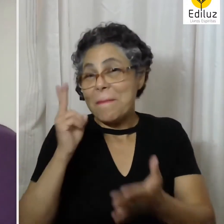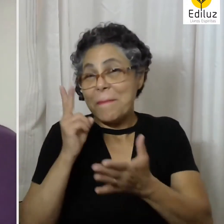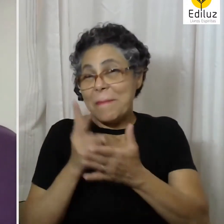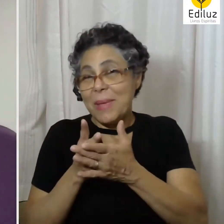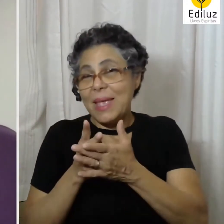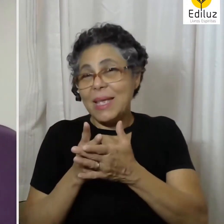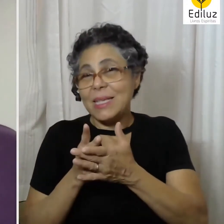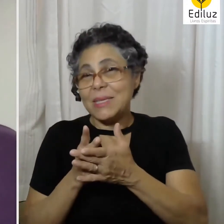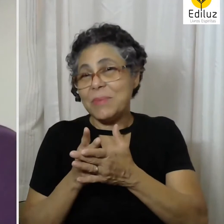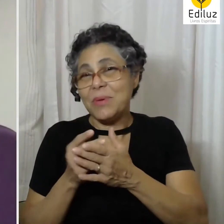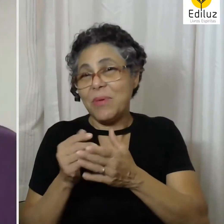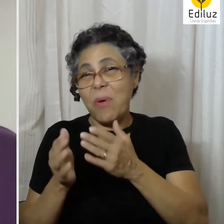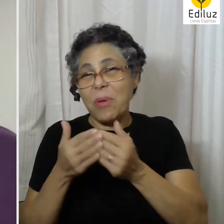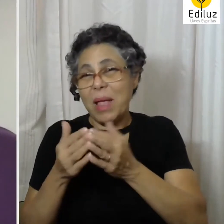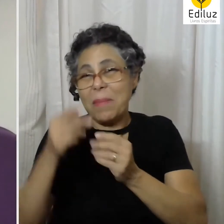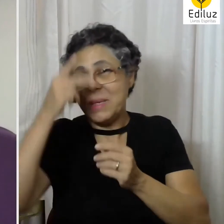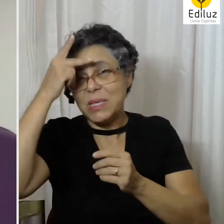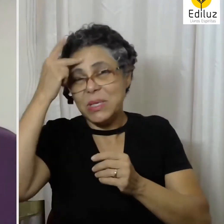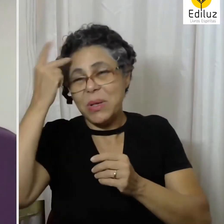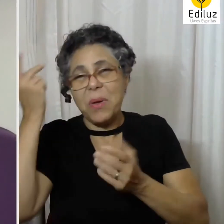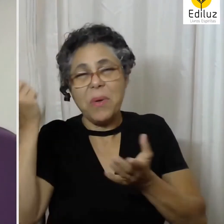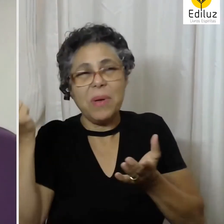nos encontraríamos.